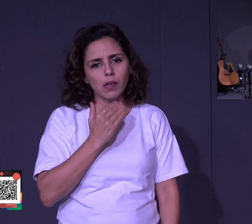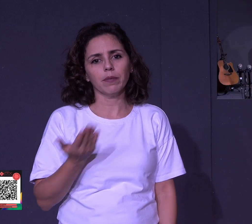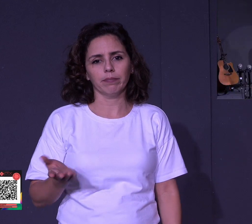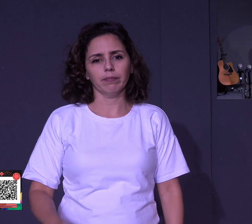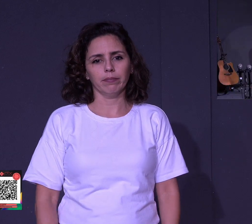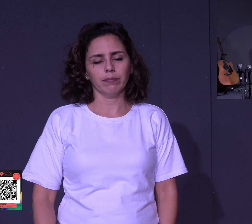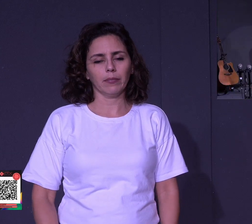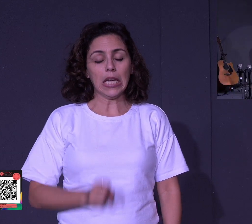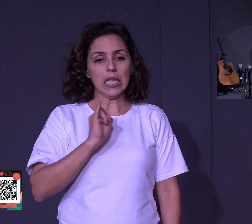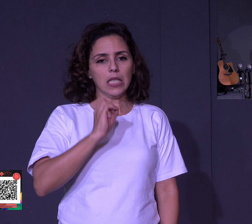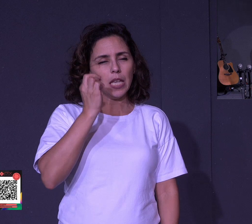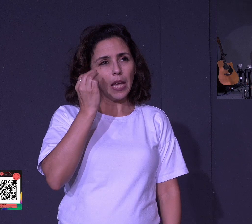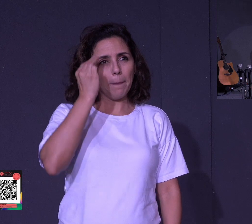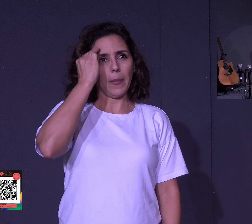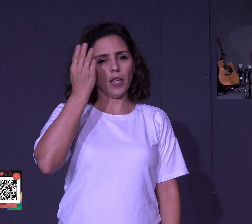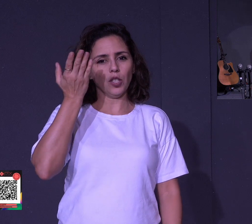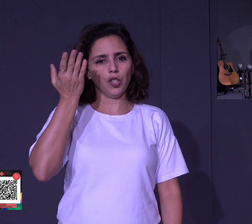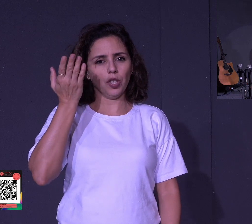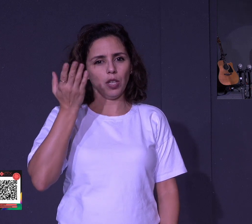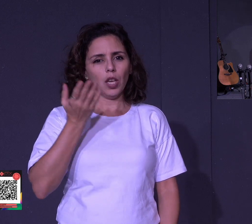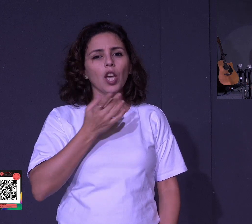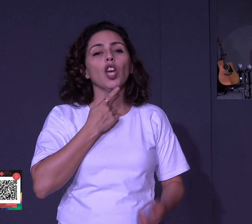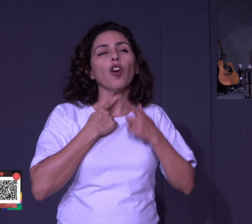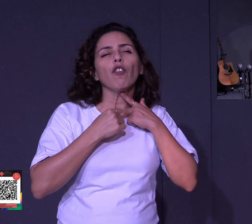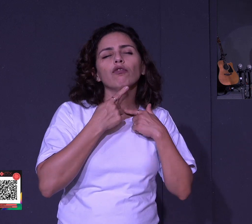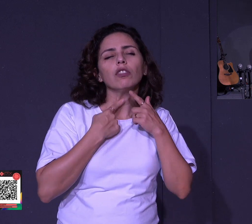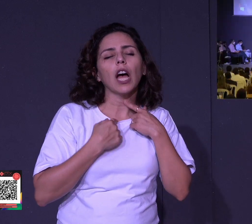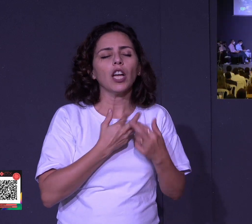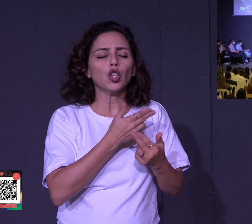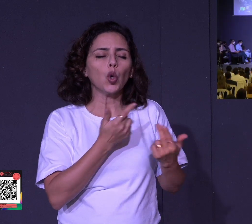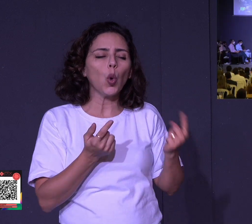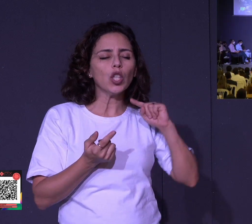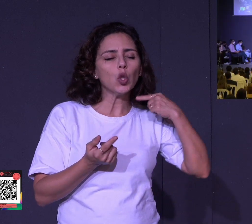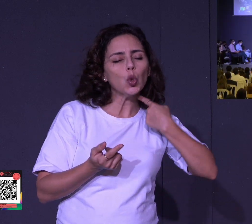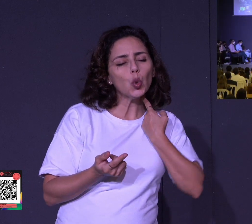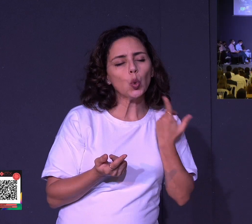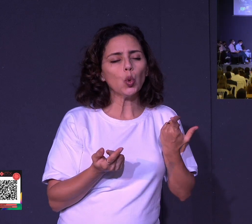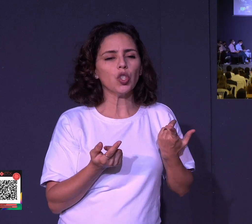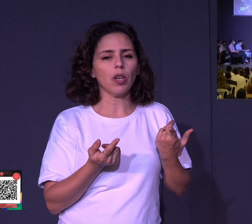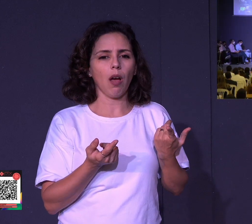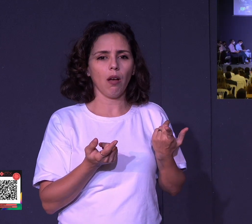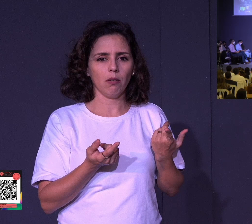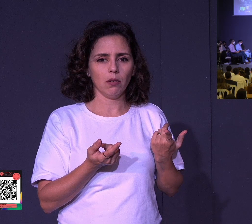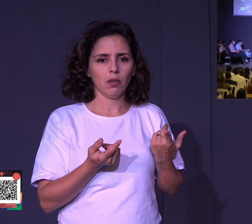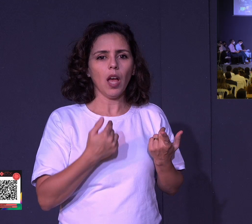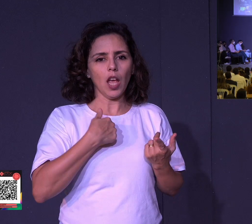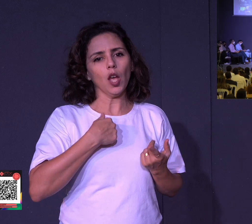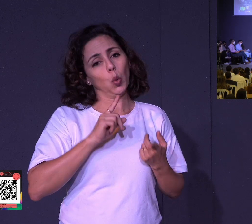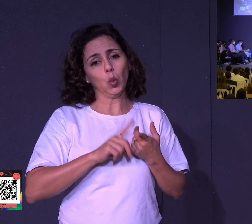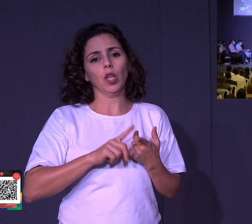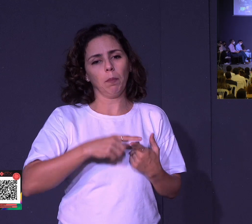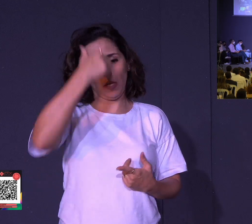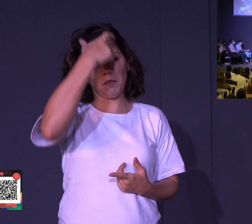dúbio, naquilo que é sujo, torna-se suja. Paulo está dizendo que as nossas